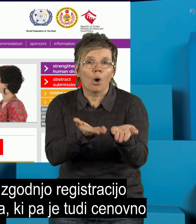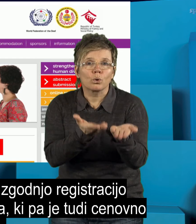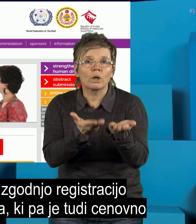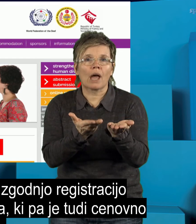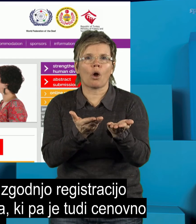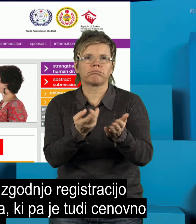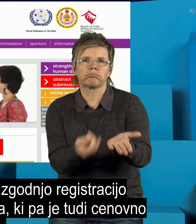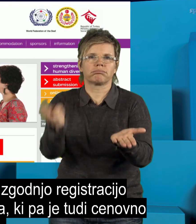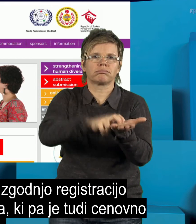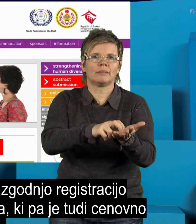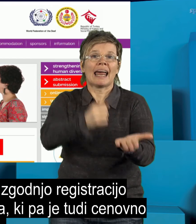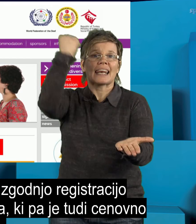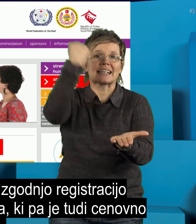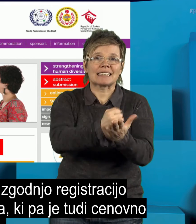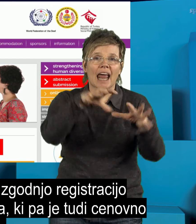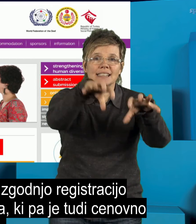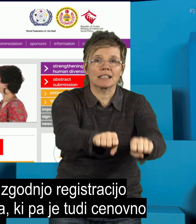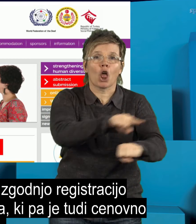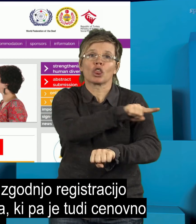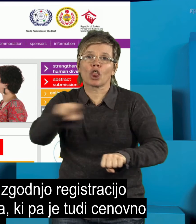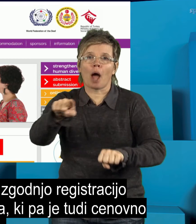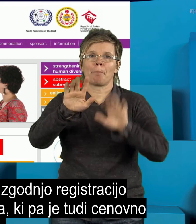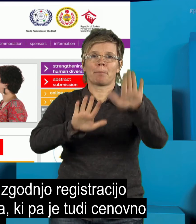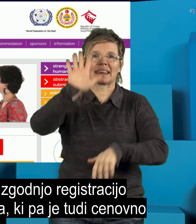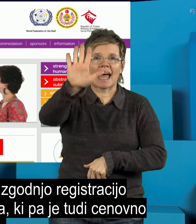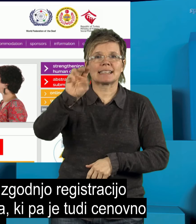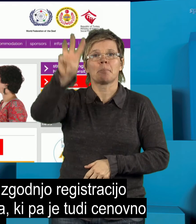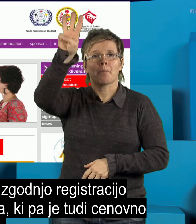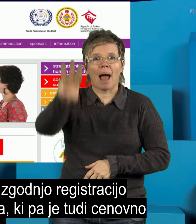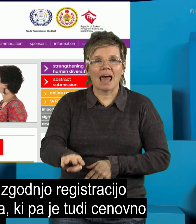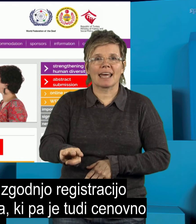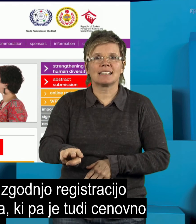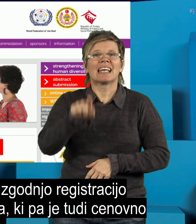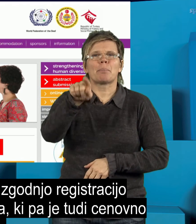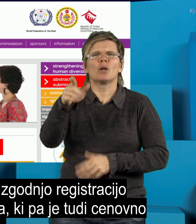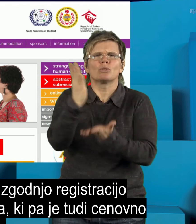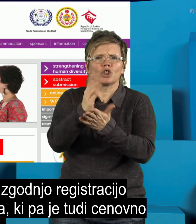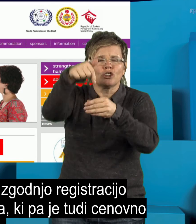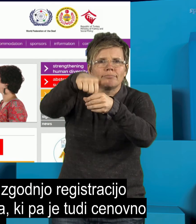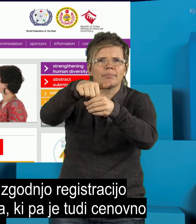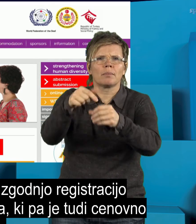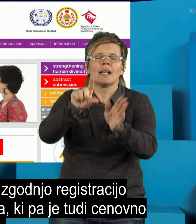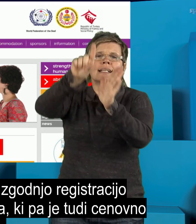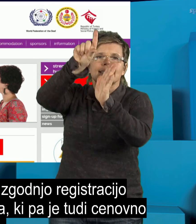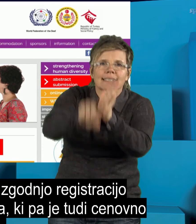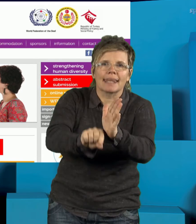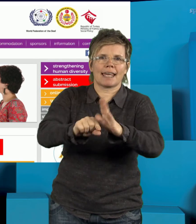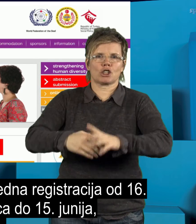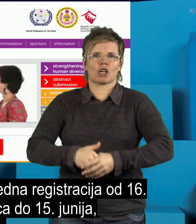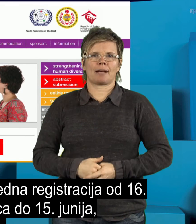Ponujajo zgodnjo registracijo do 15. marca, ki pa je tudi cenovno nižja, nato redna registracija od 16.